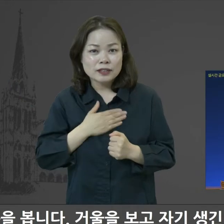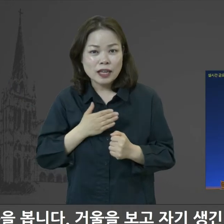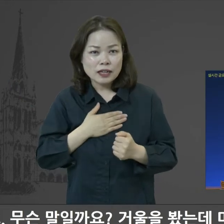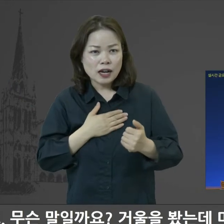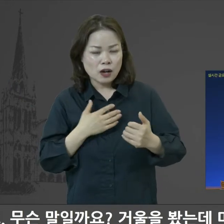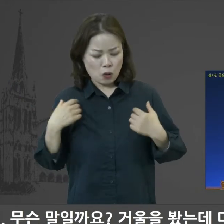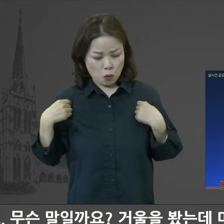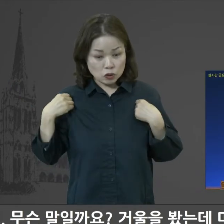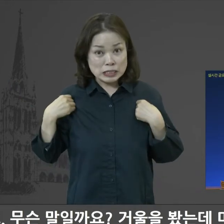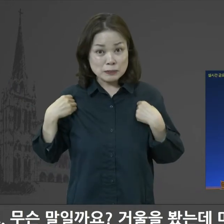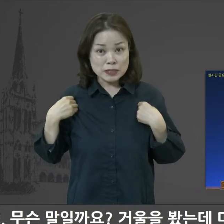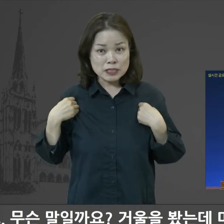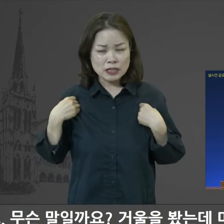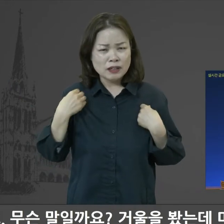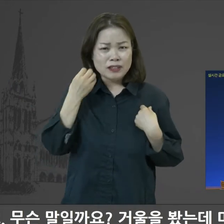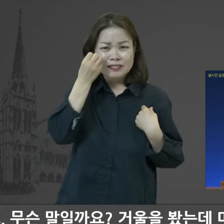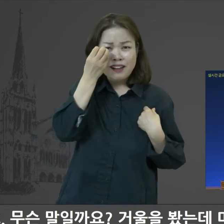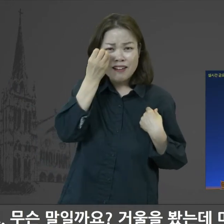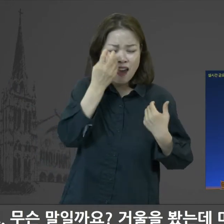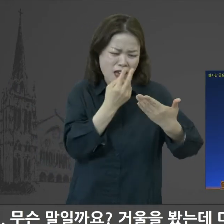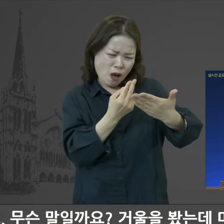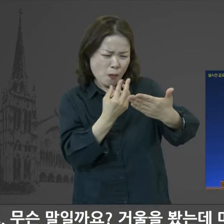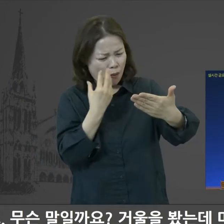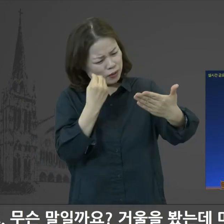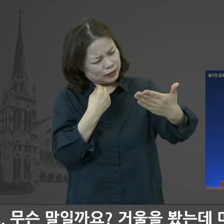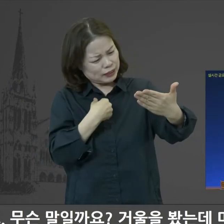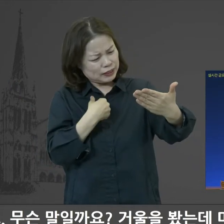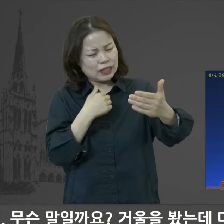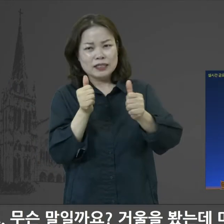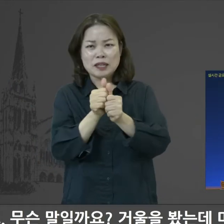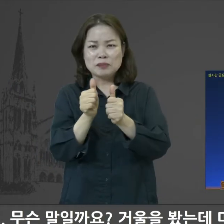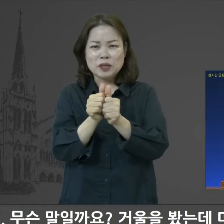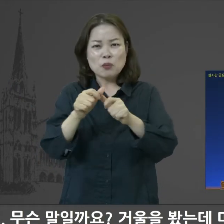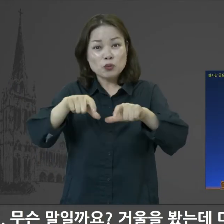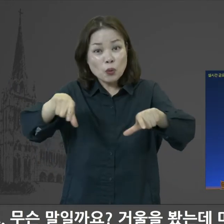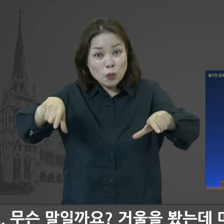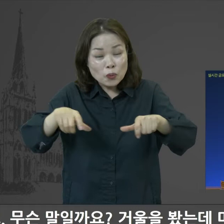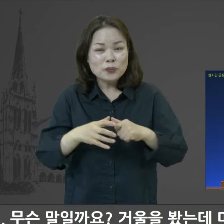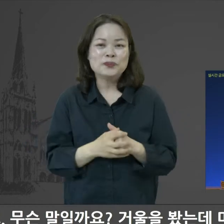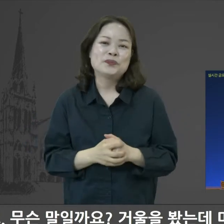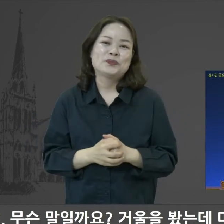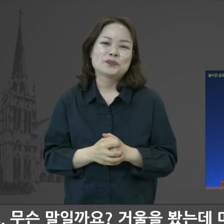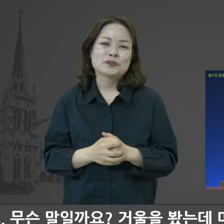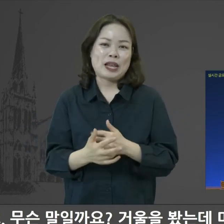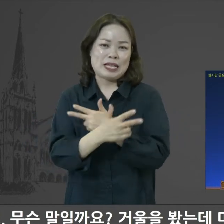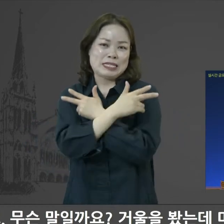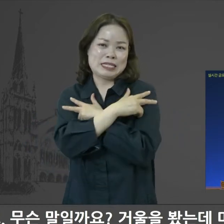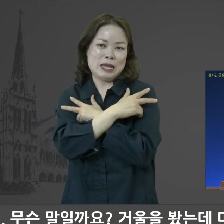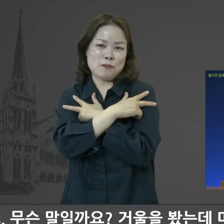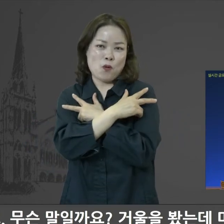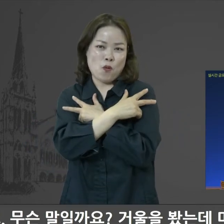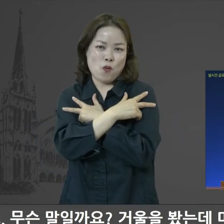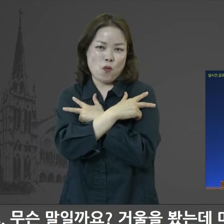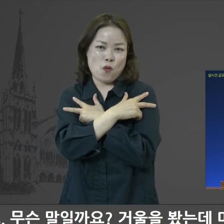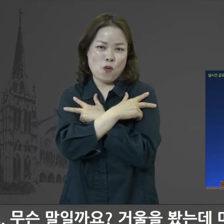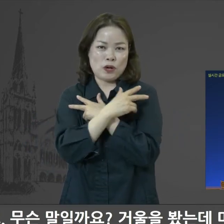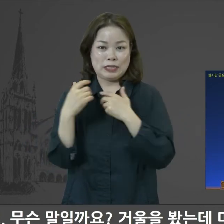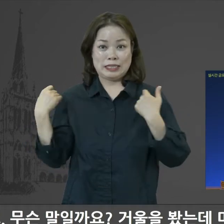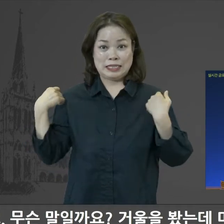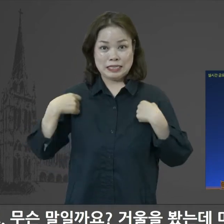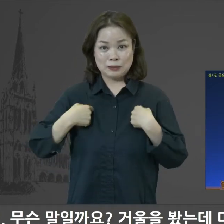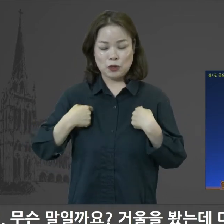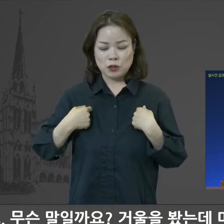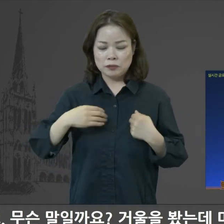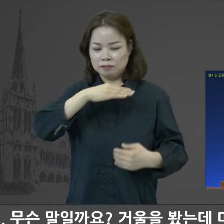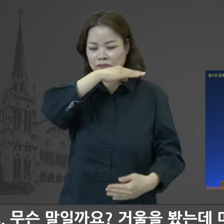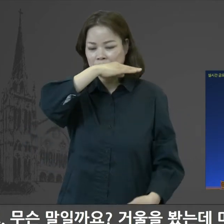입은 옷이 이상해. 남자들 같으면 그 양복을 입고 그랬는데